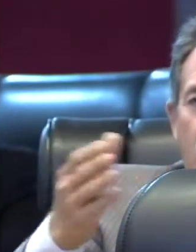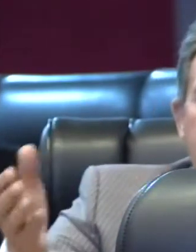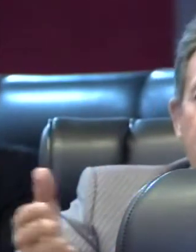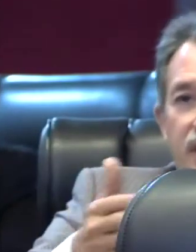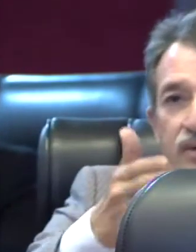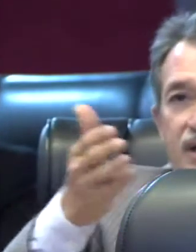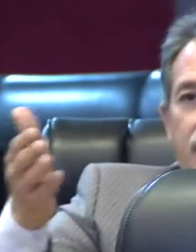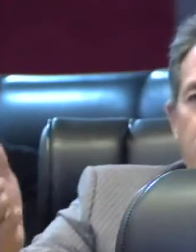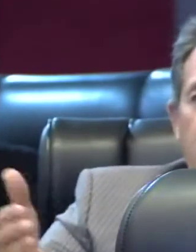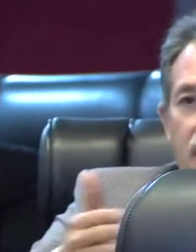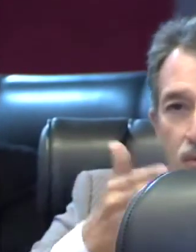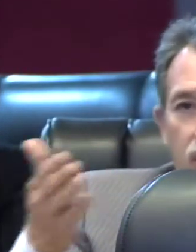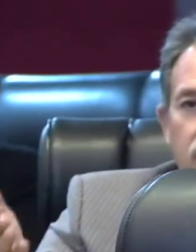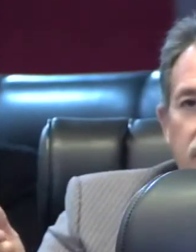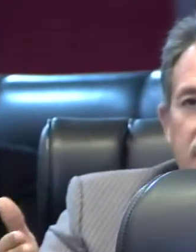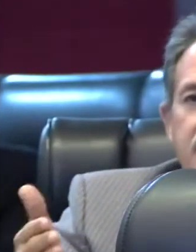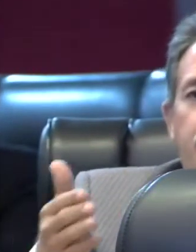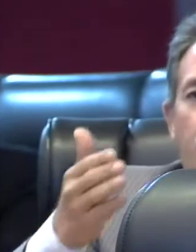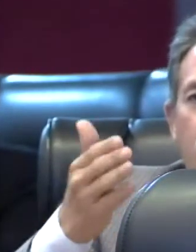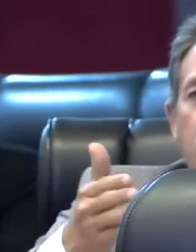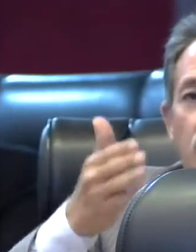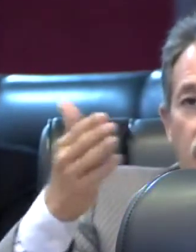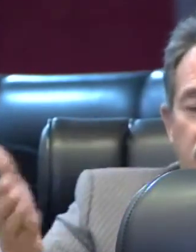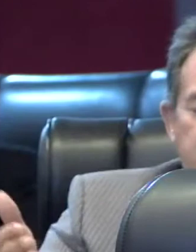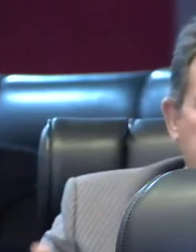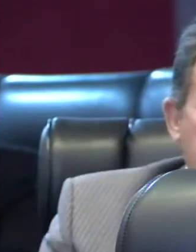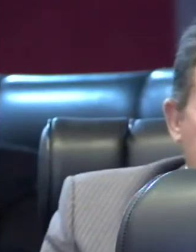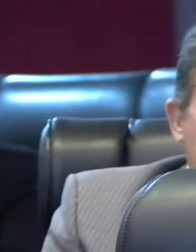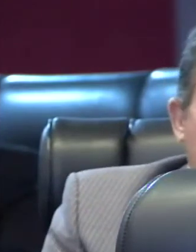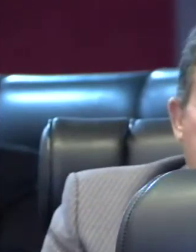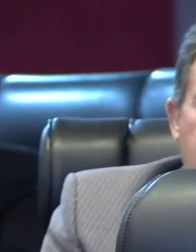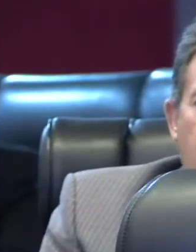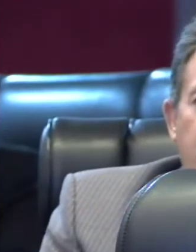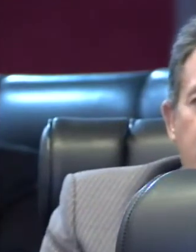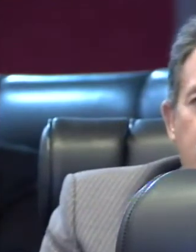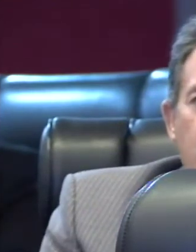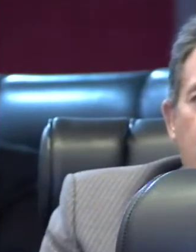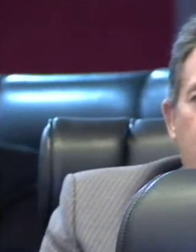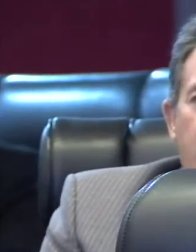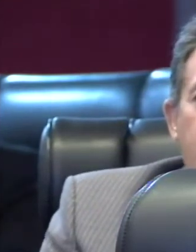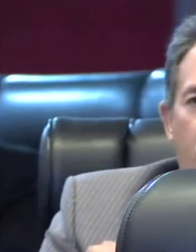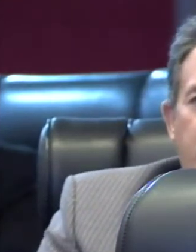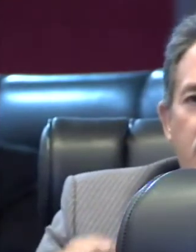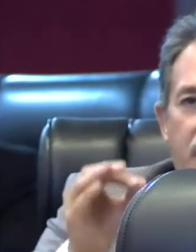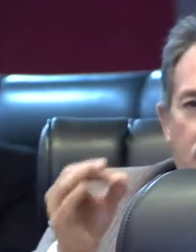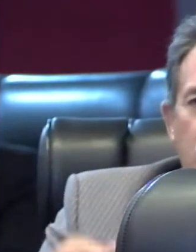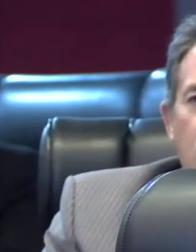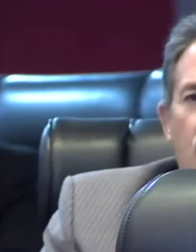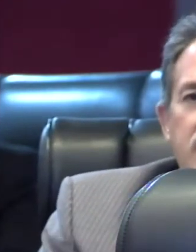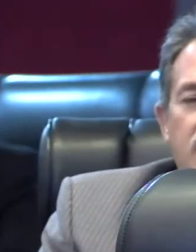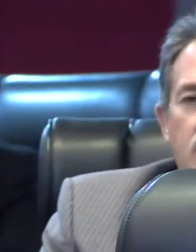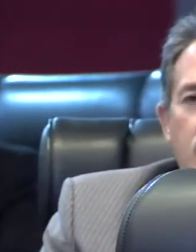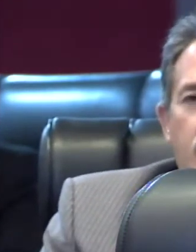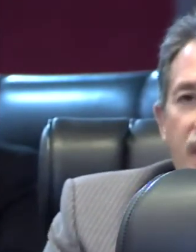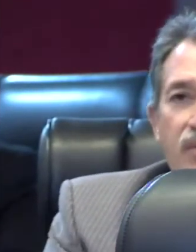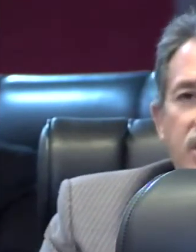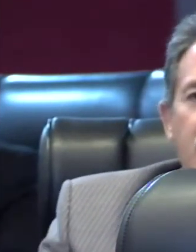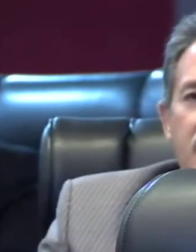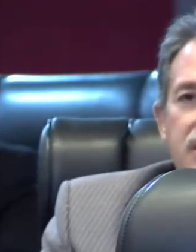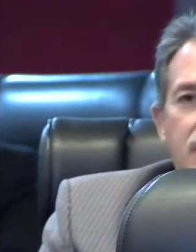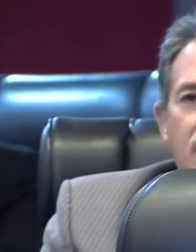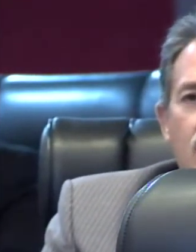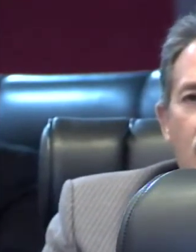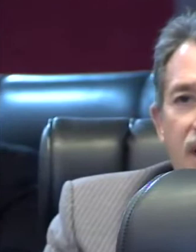né? Naturalmente haverá o tratamento tranquilo dessa protozoonose. Então, isso é importante para todos nós, nosso